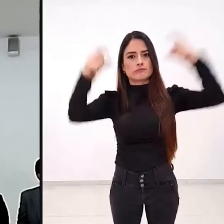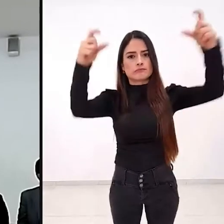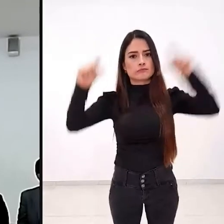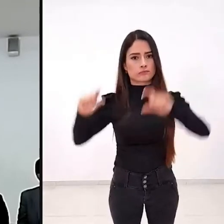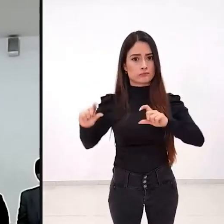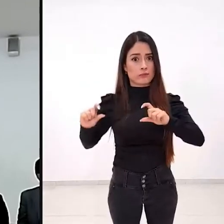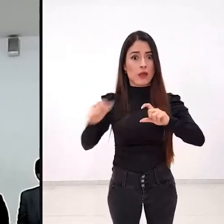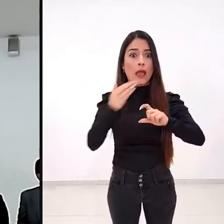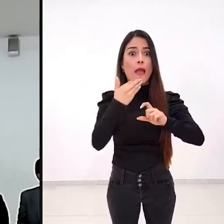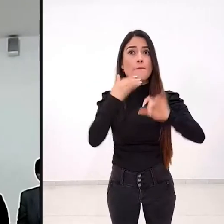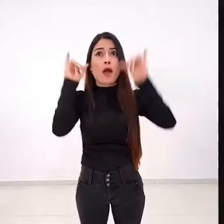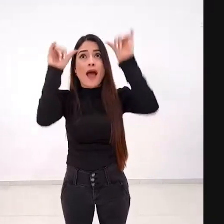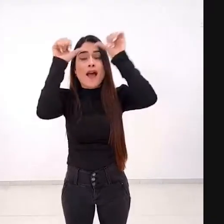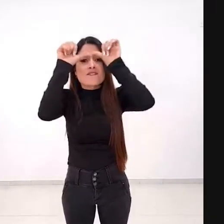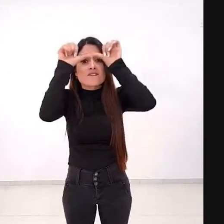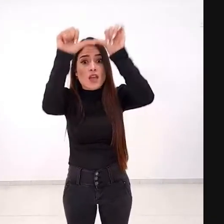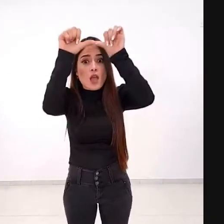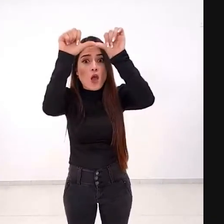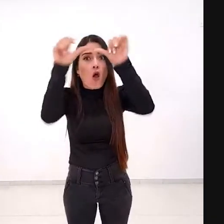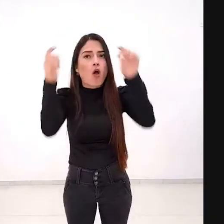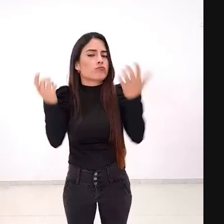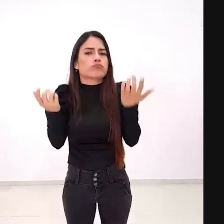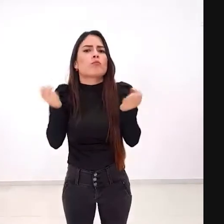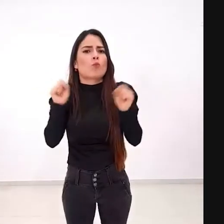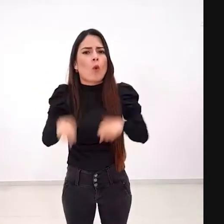es muy importante